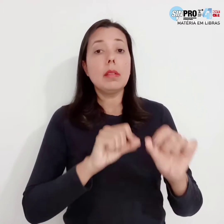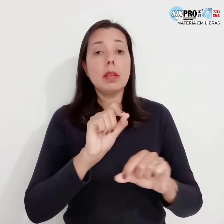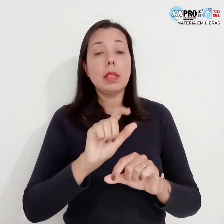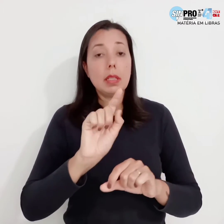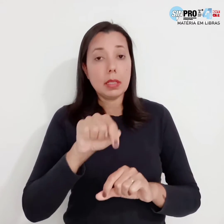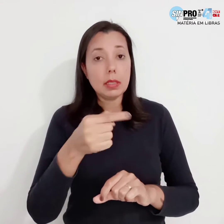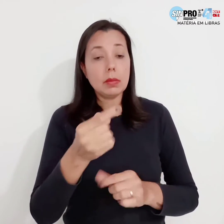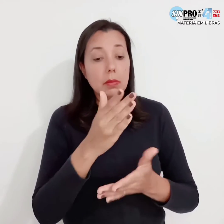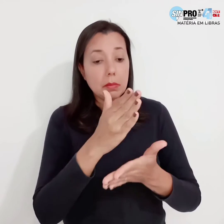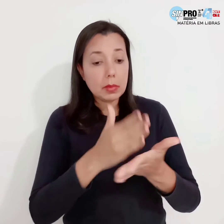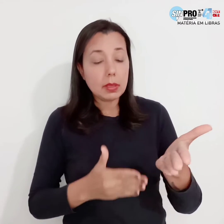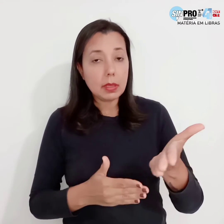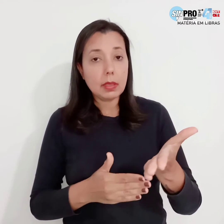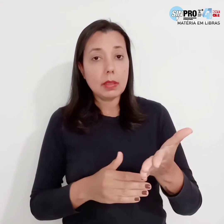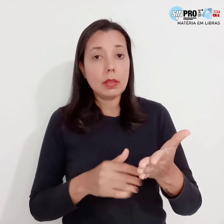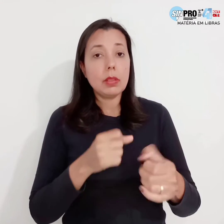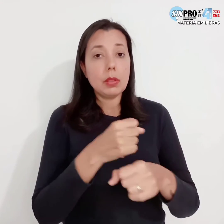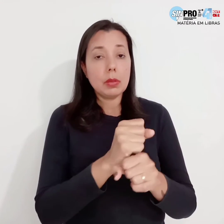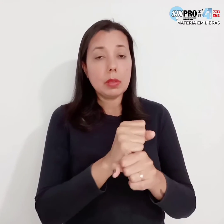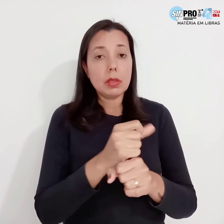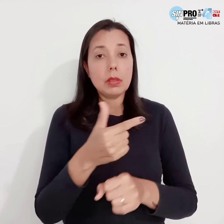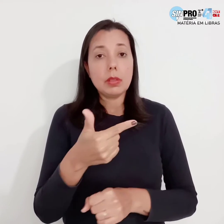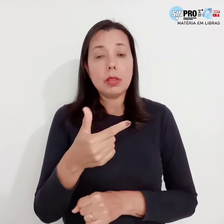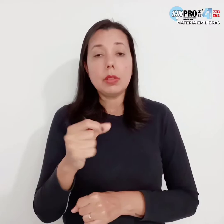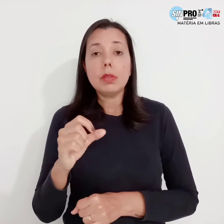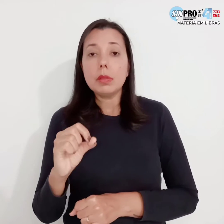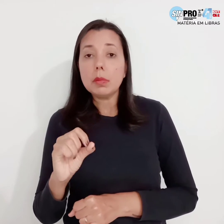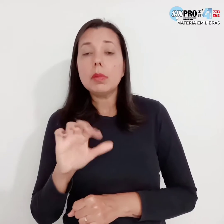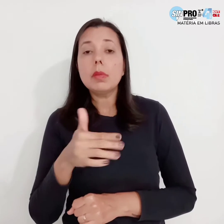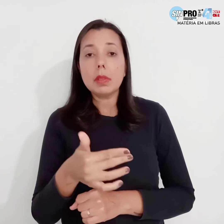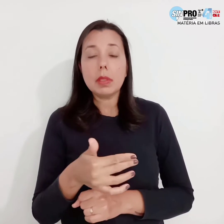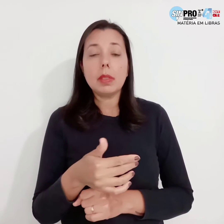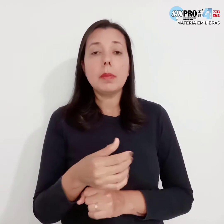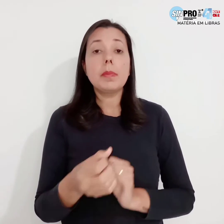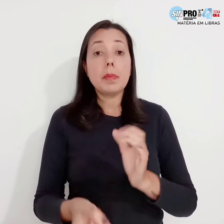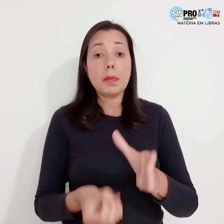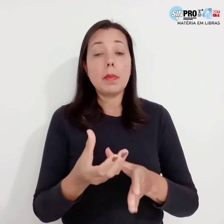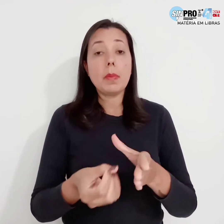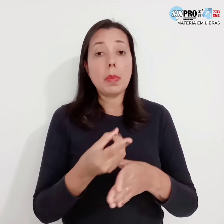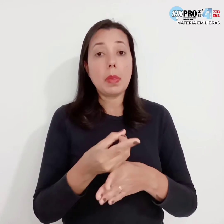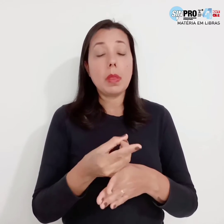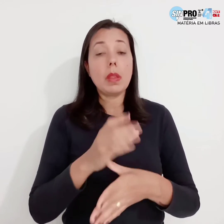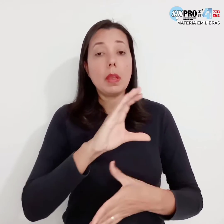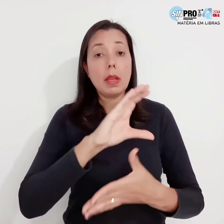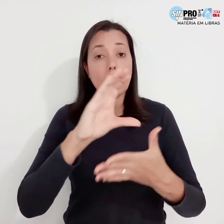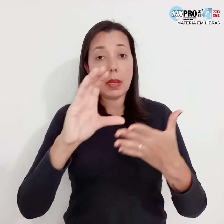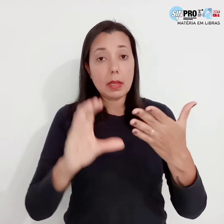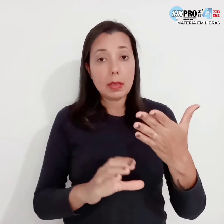segunda metade da década de 2000 ascendeu à classe de renda